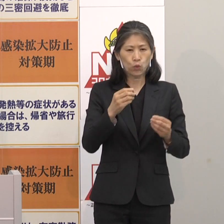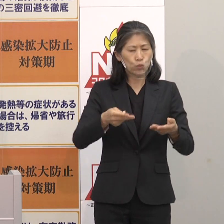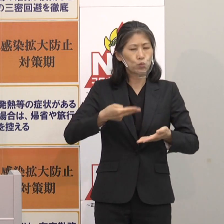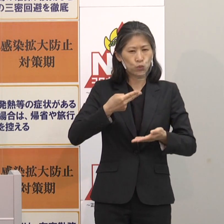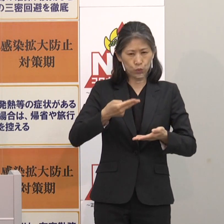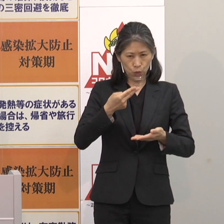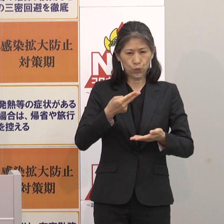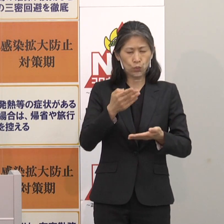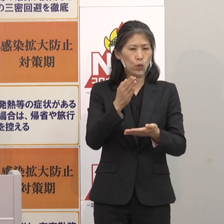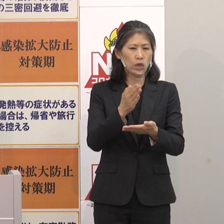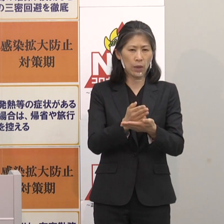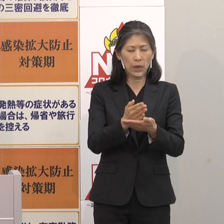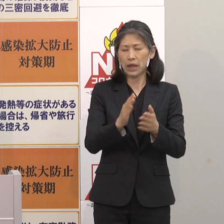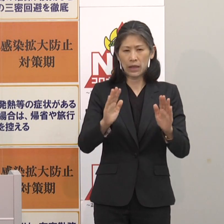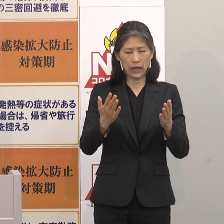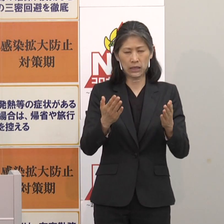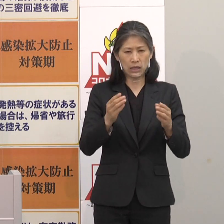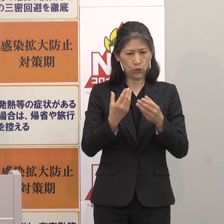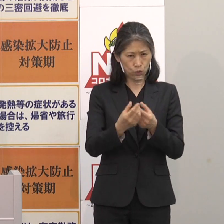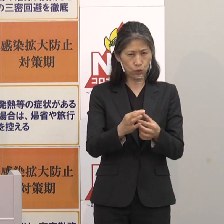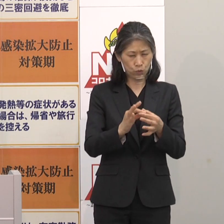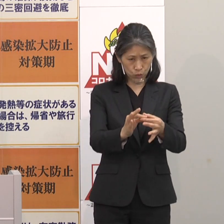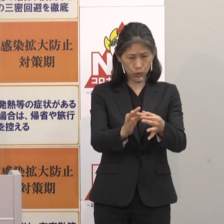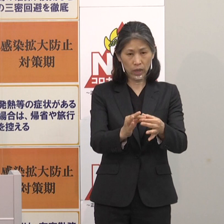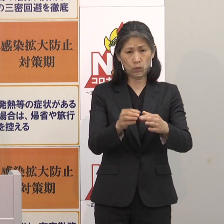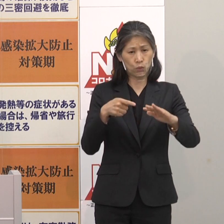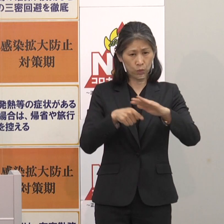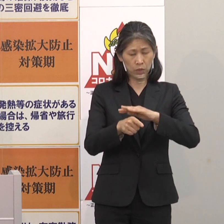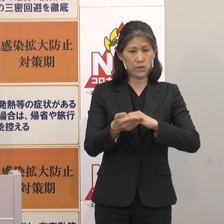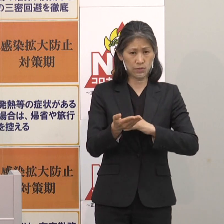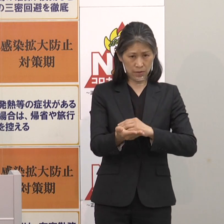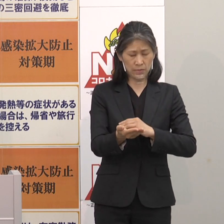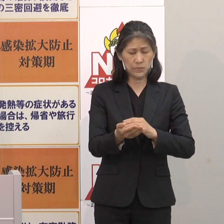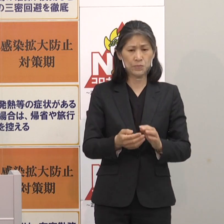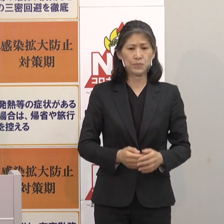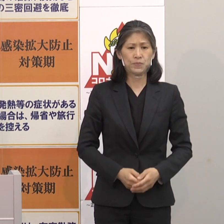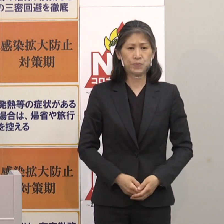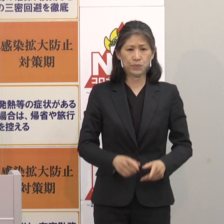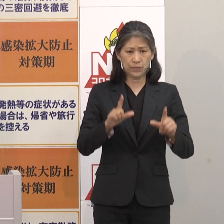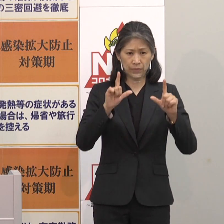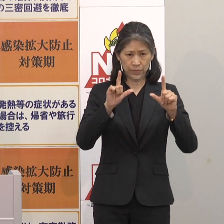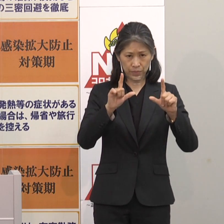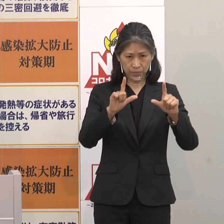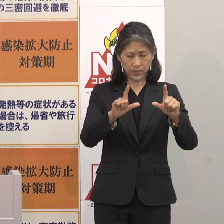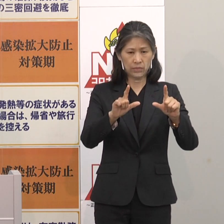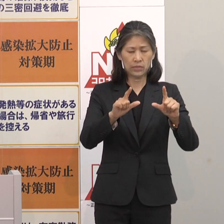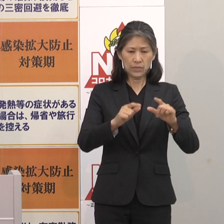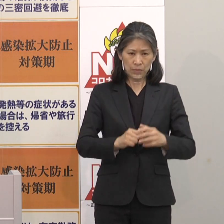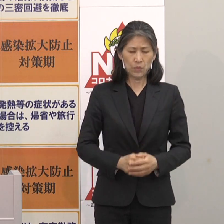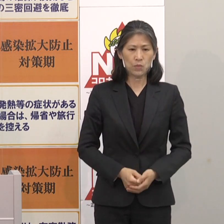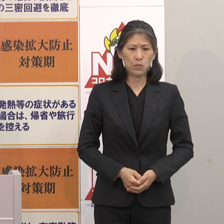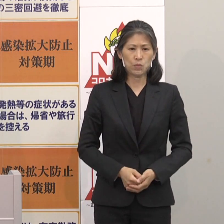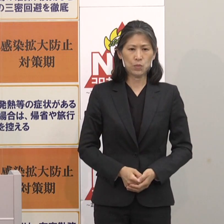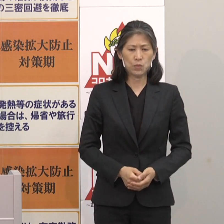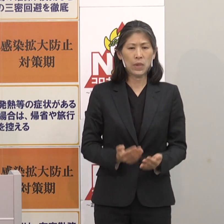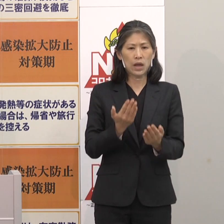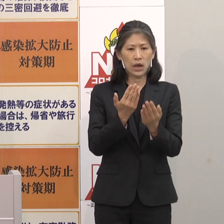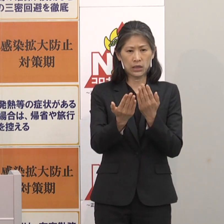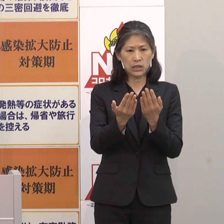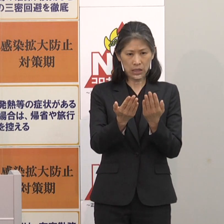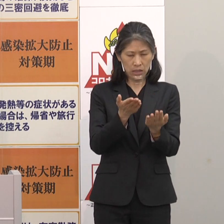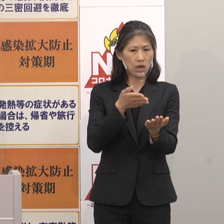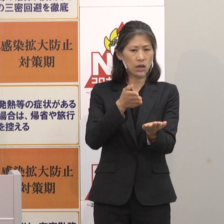ものを県として、決定するなり推進するということは、それはできないのではないかと思います